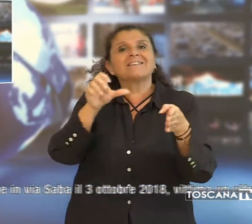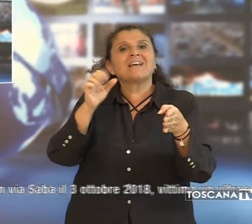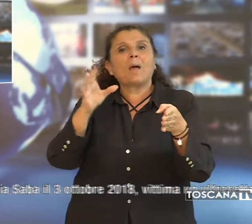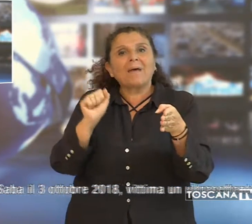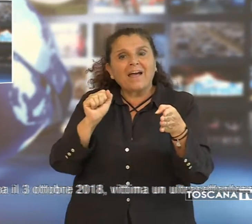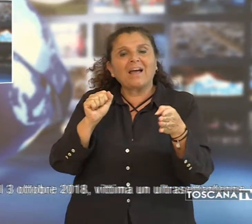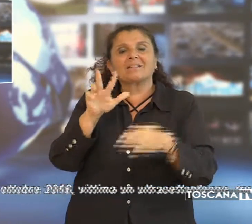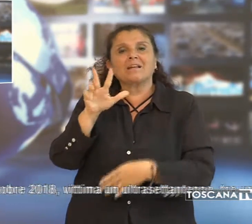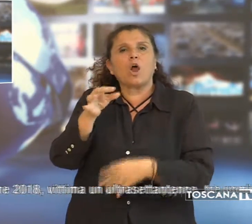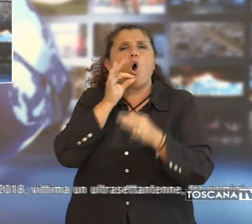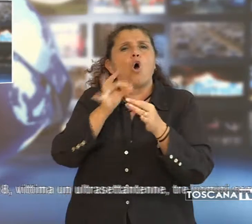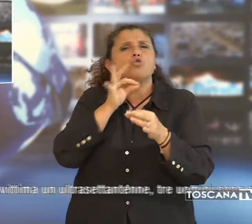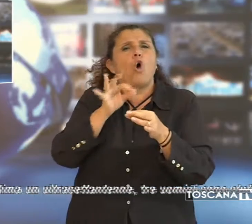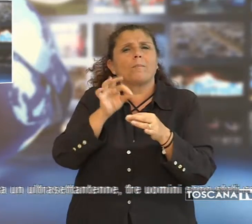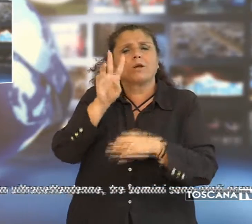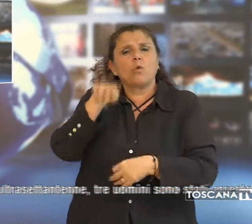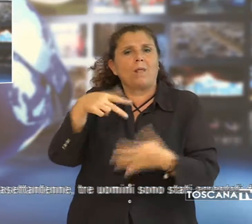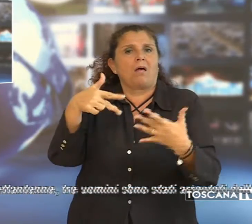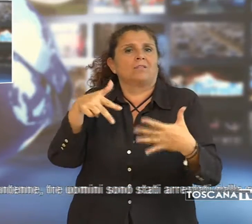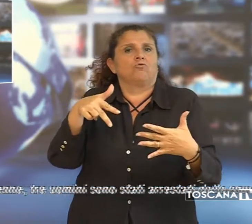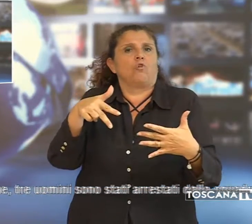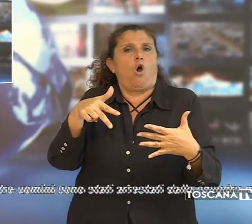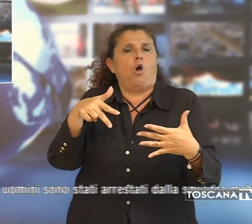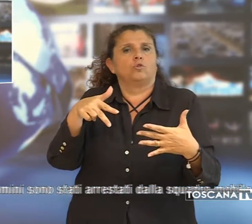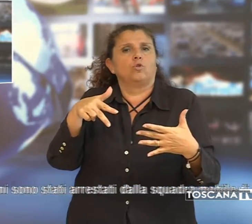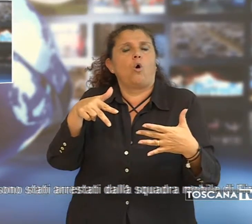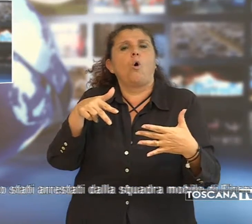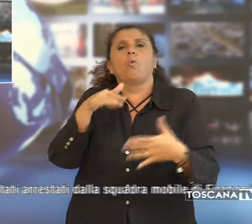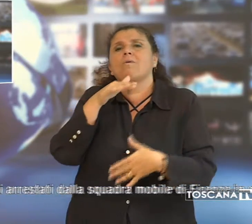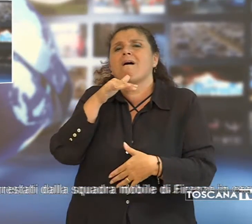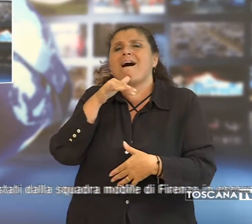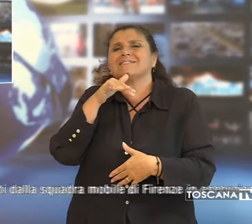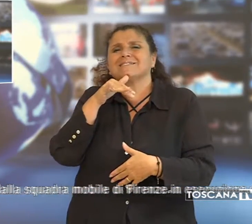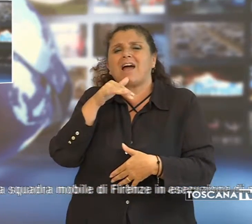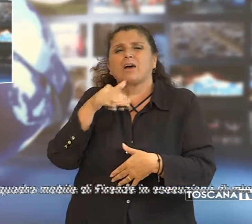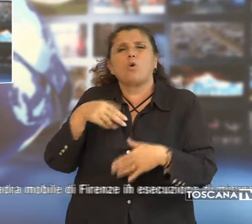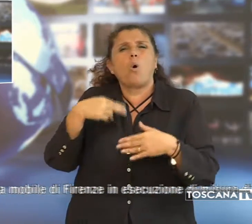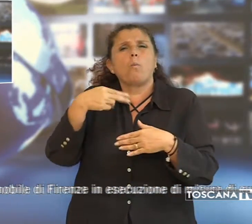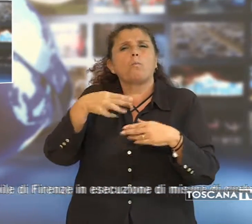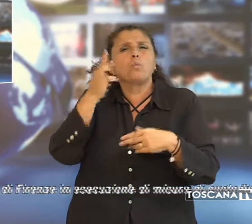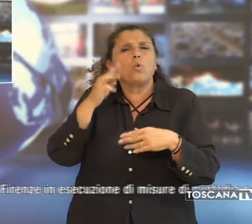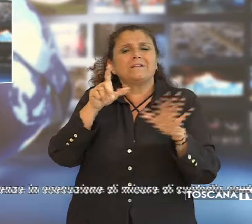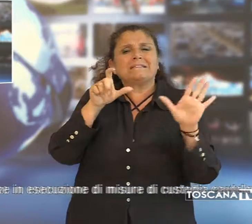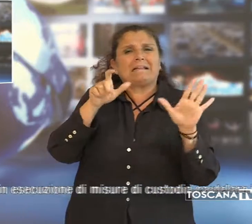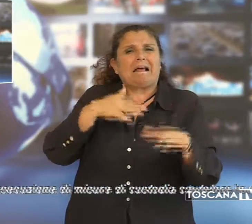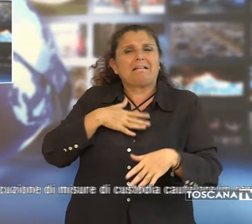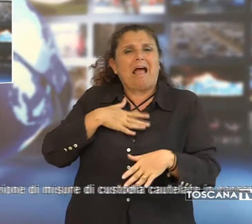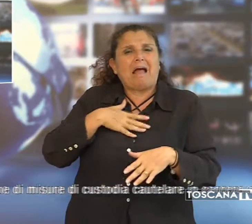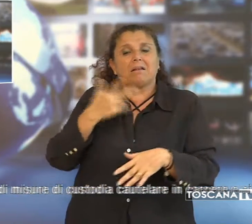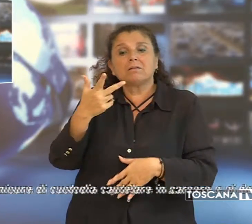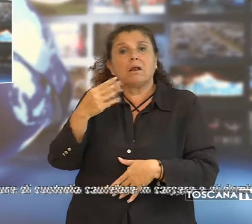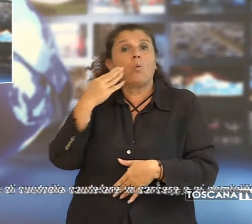il 3 ottobre 2018, vittima un'ultra settantenne, tre uomini sono stati